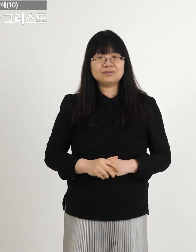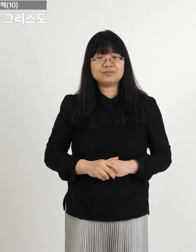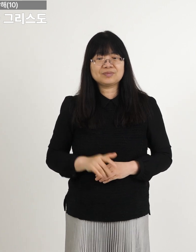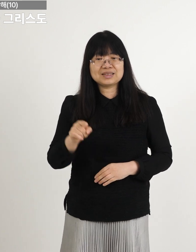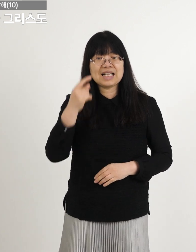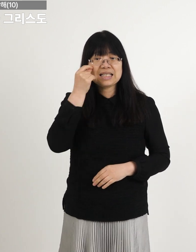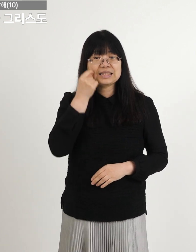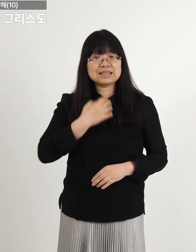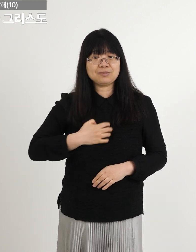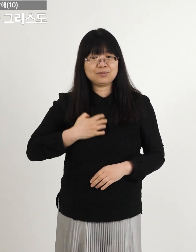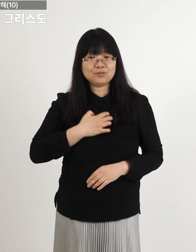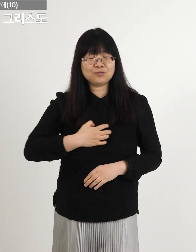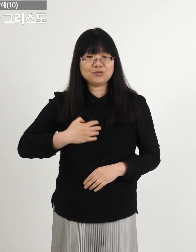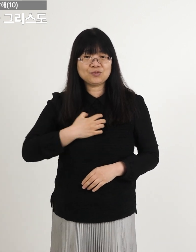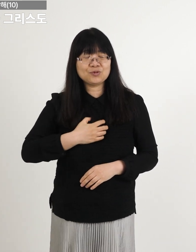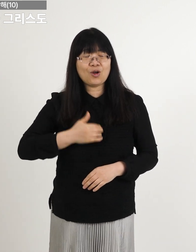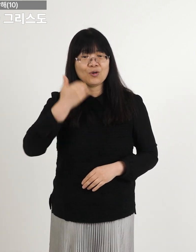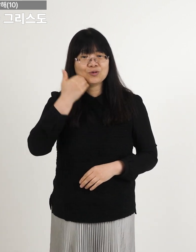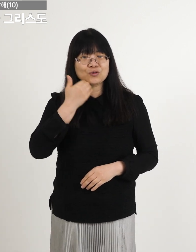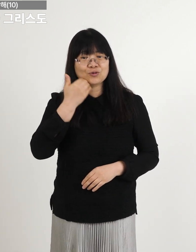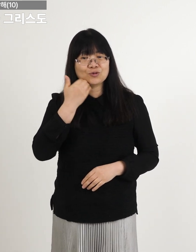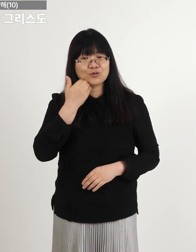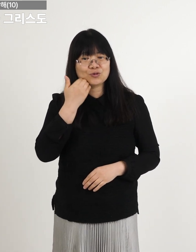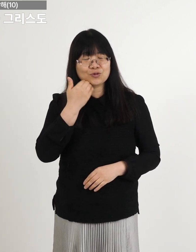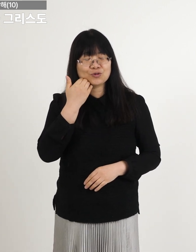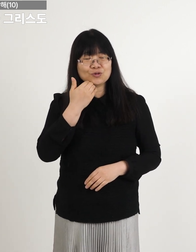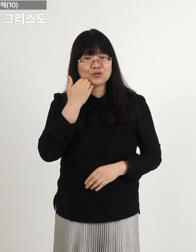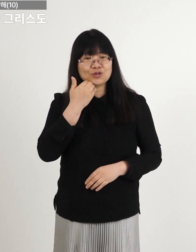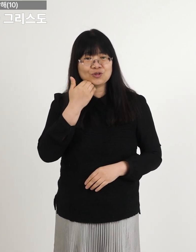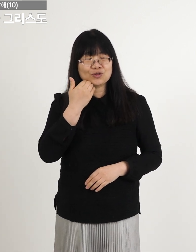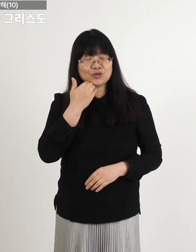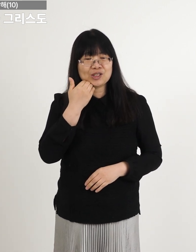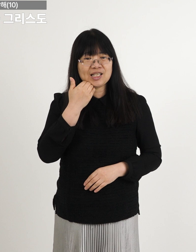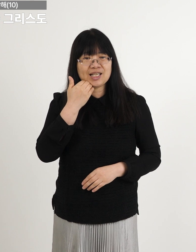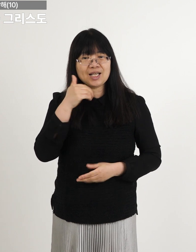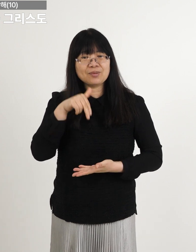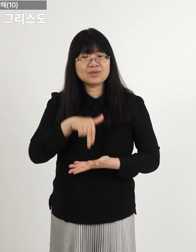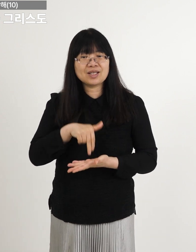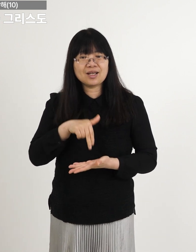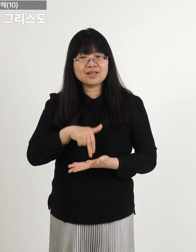이 슬픔이 누구로서의 슬픔이냐 그 말이에요.